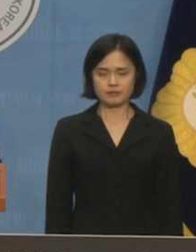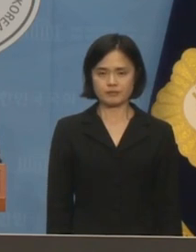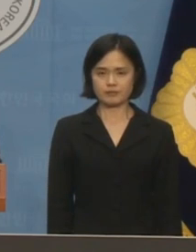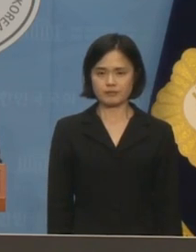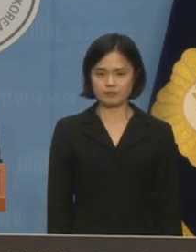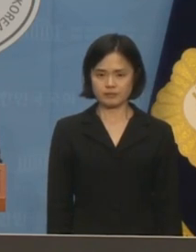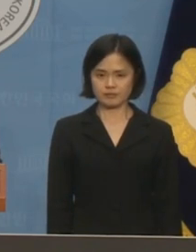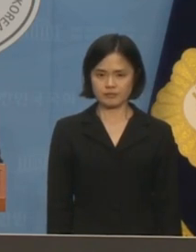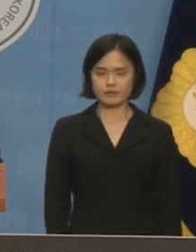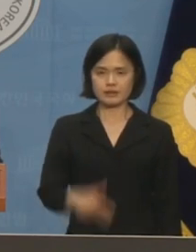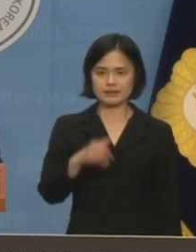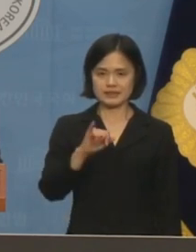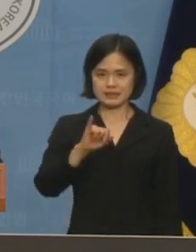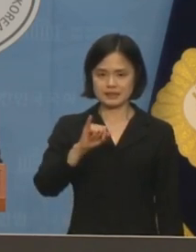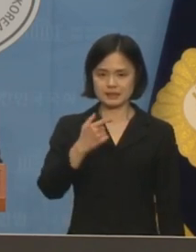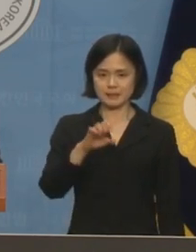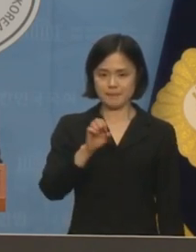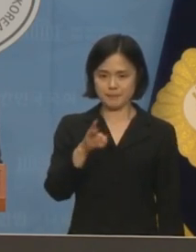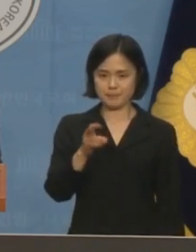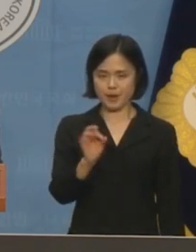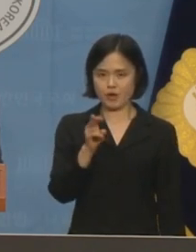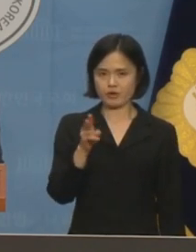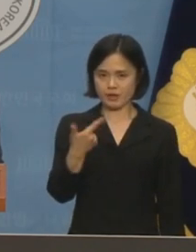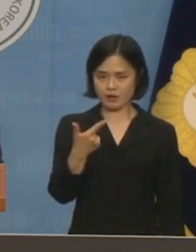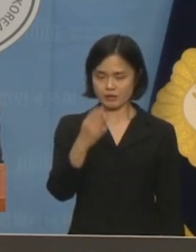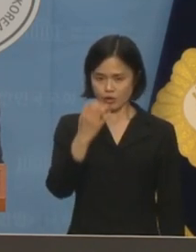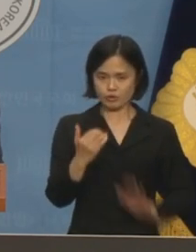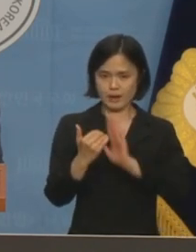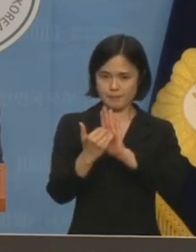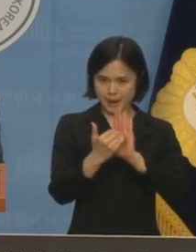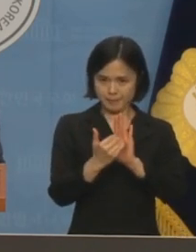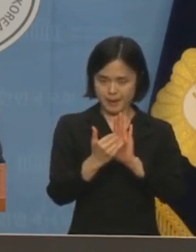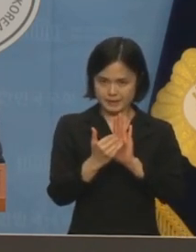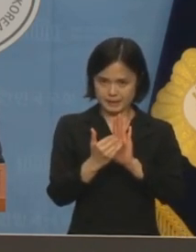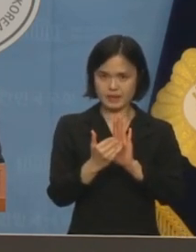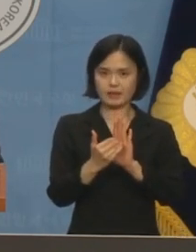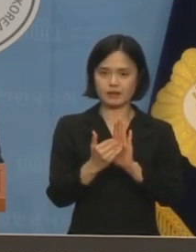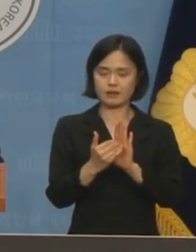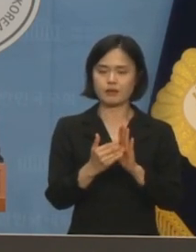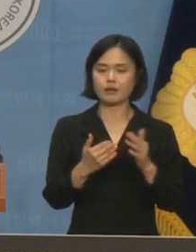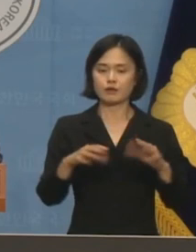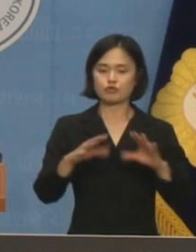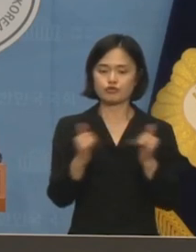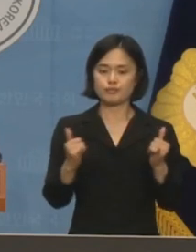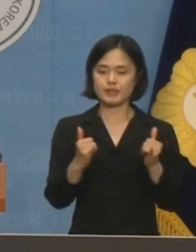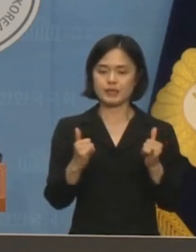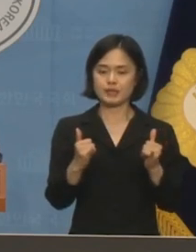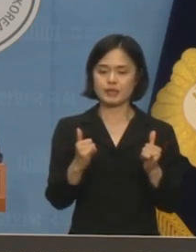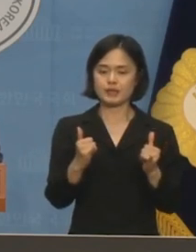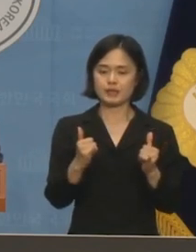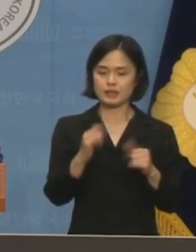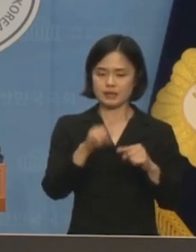국민연합 진평년 거룩한 방파제 통합국민대회